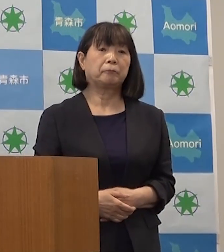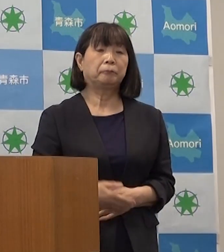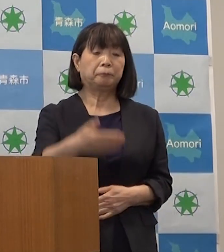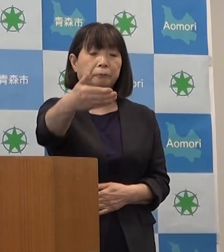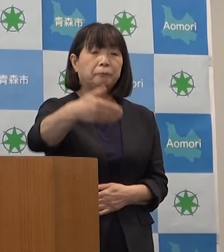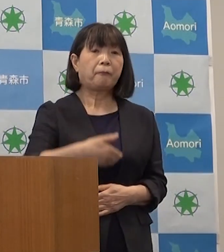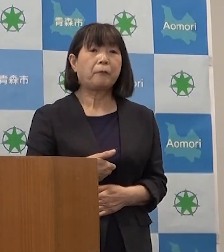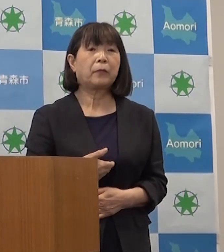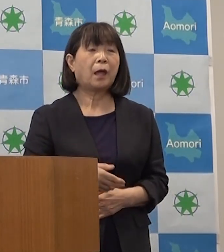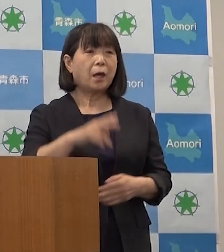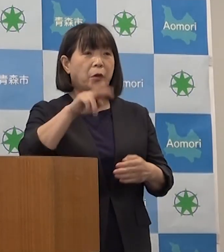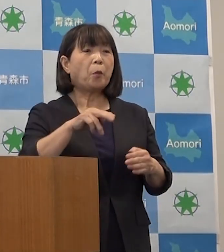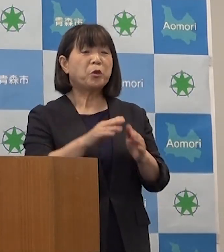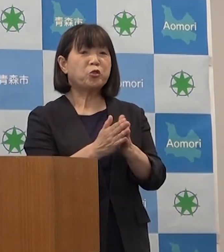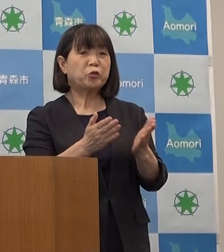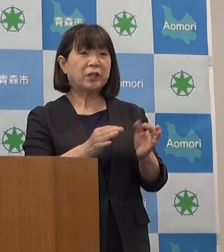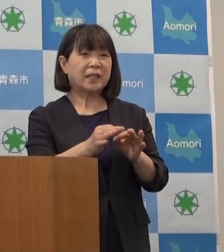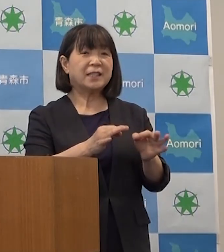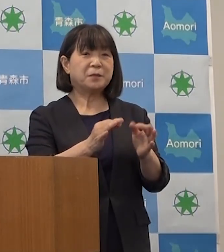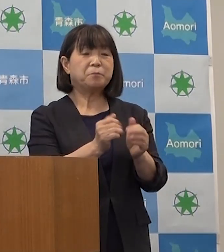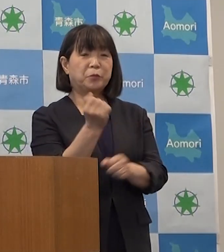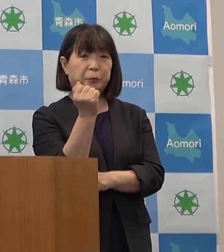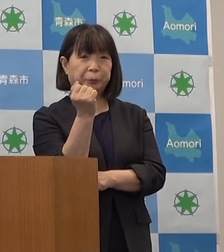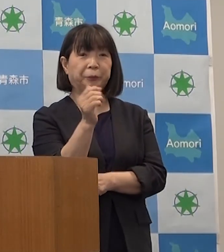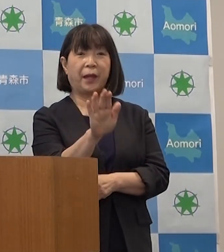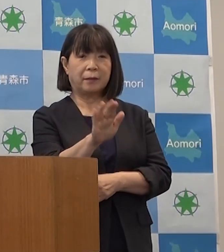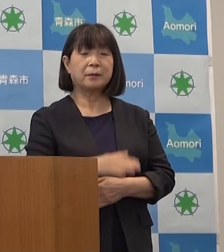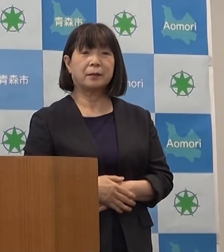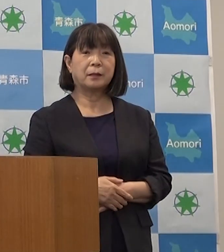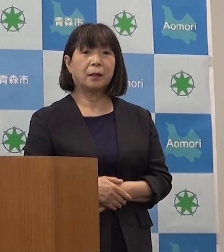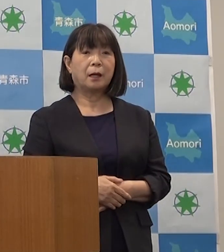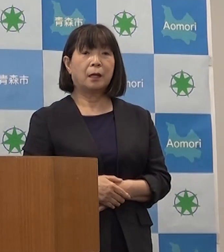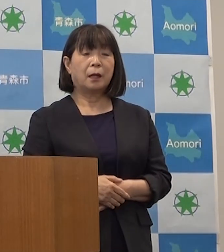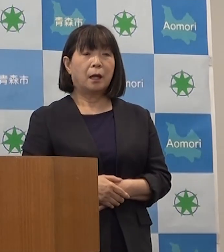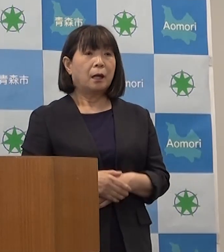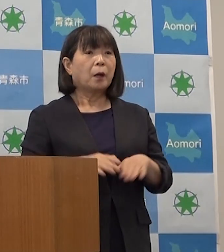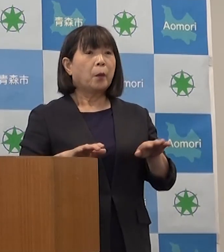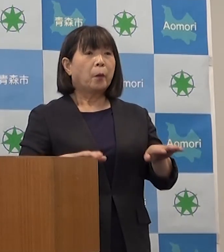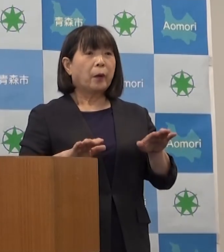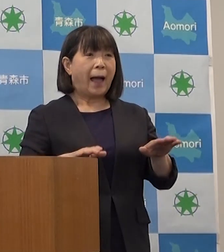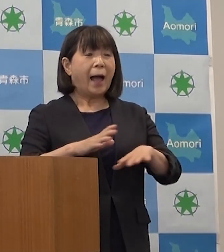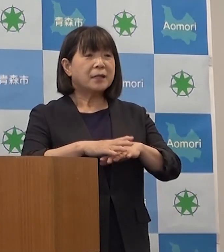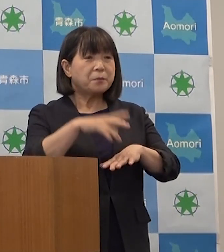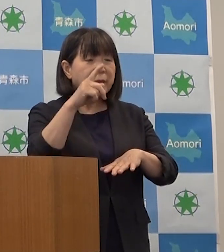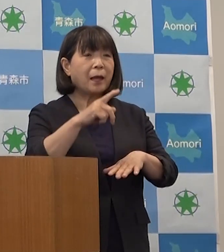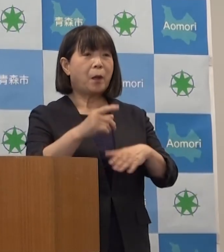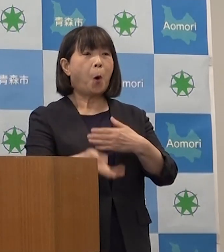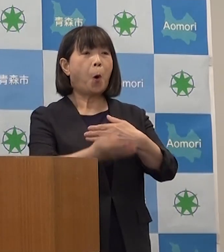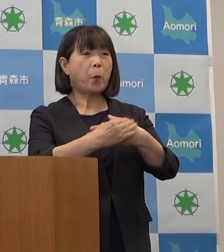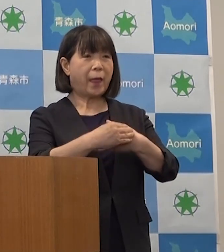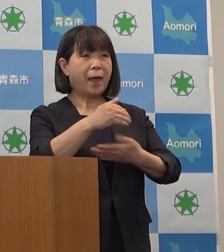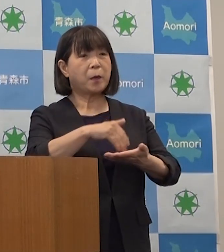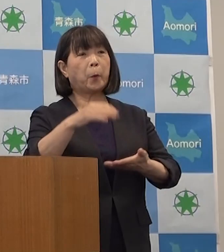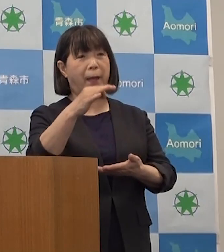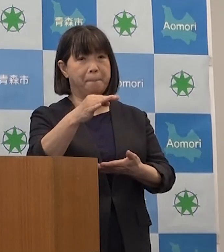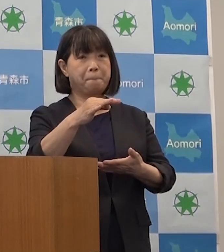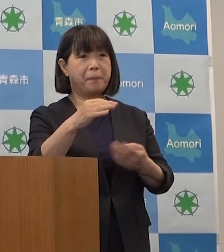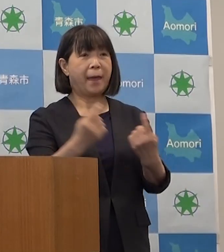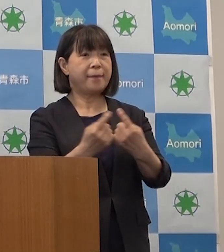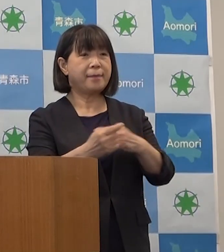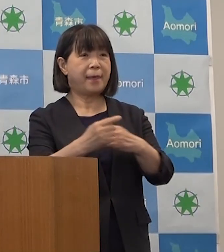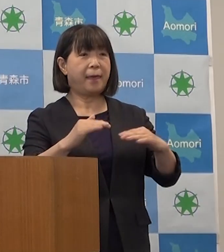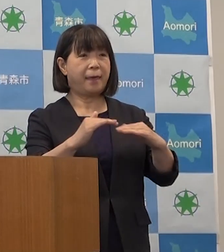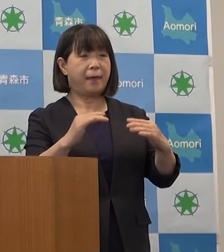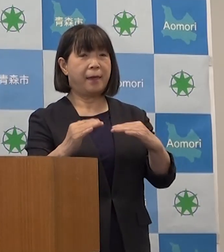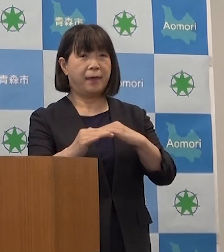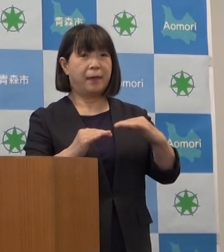お願いします。すみません、読売新聞の平本です。はい、で、今回初めての予算編成、補正予算の編成になったかと思うんですけれども、はい、